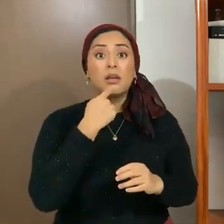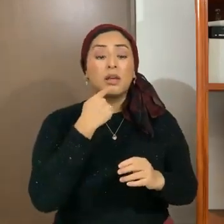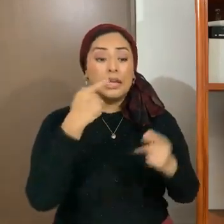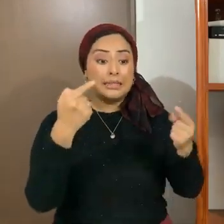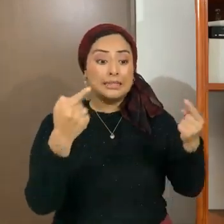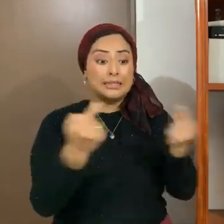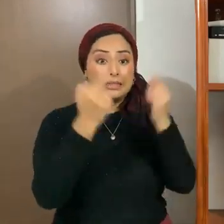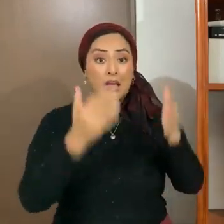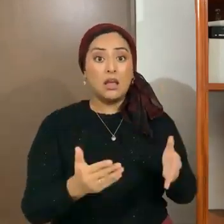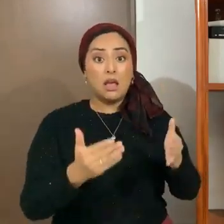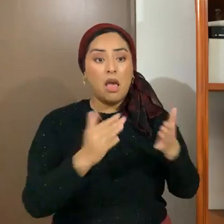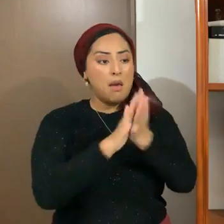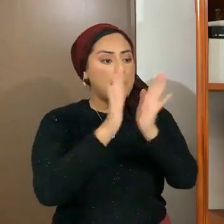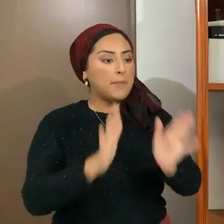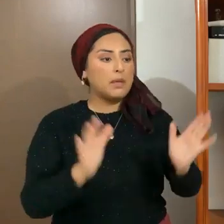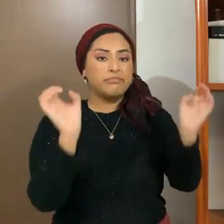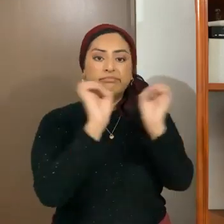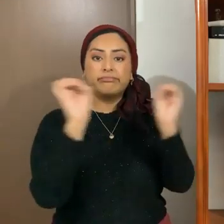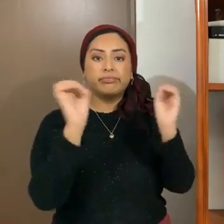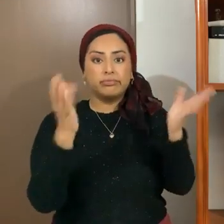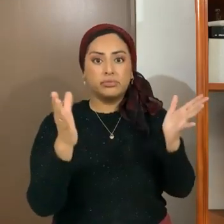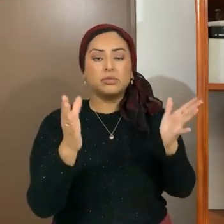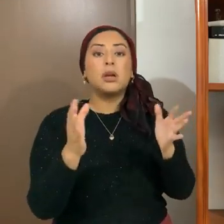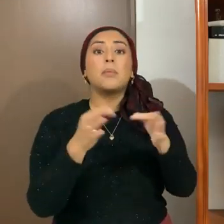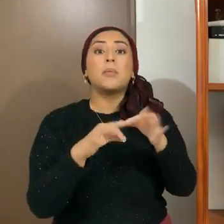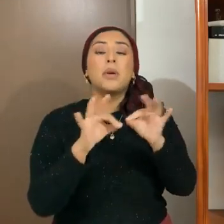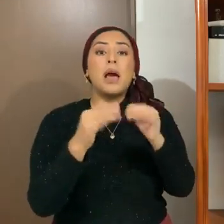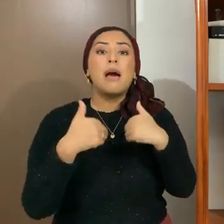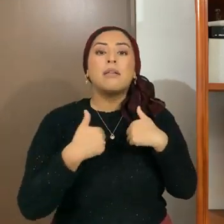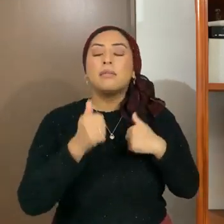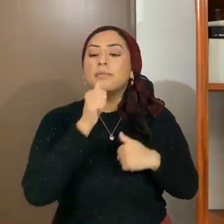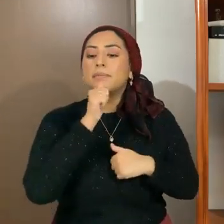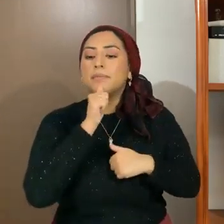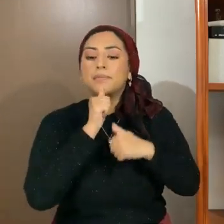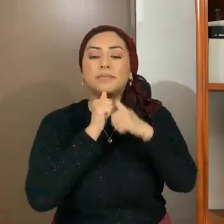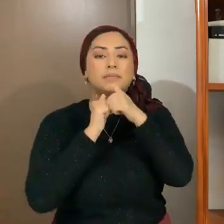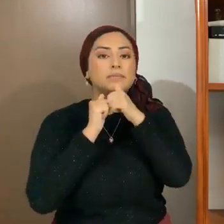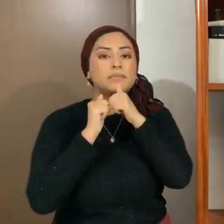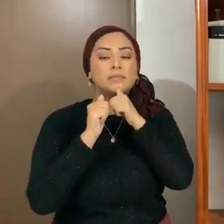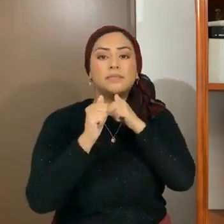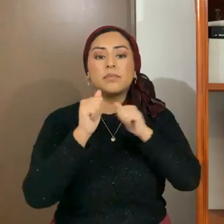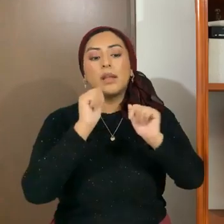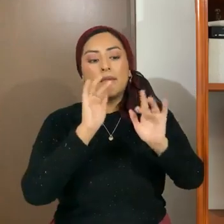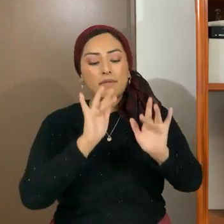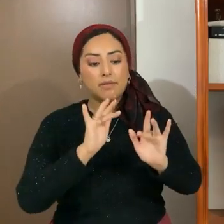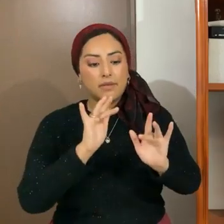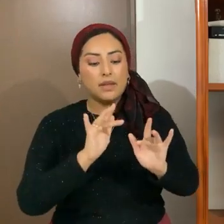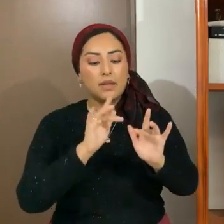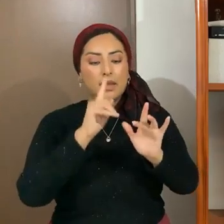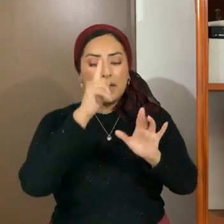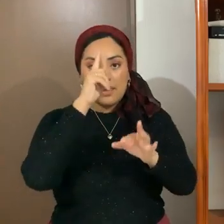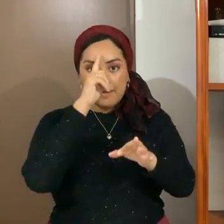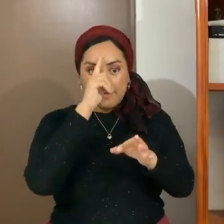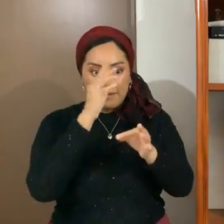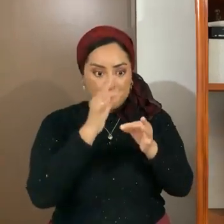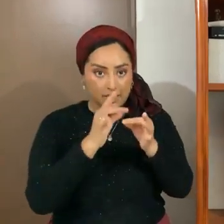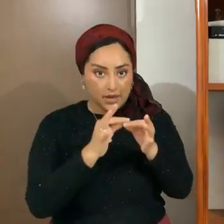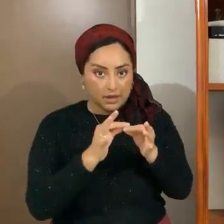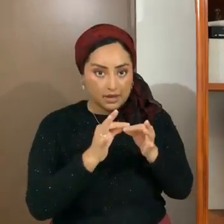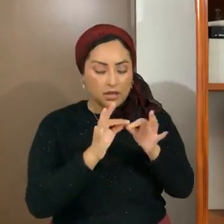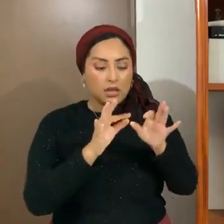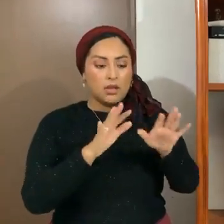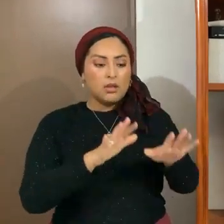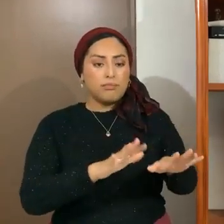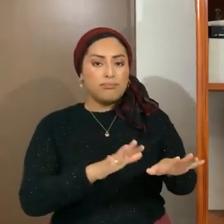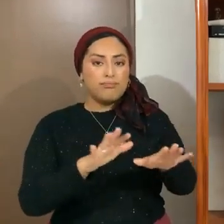impío, hay algo que arreglar. Paciencia, benignidad, bondad, fe, mansedumbre,